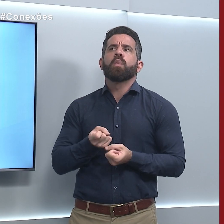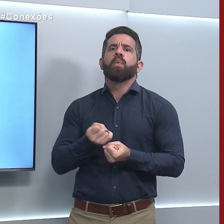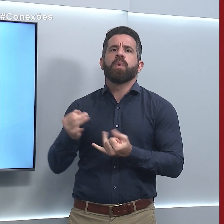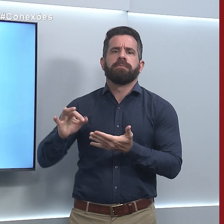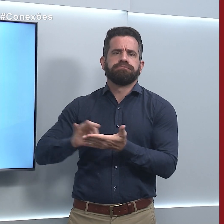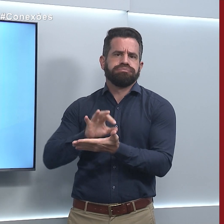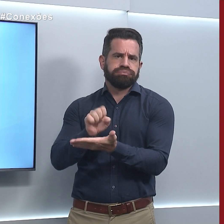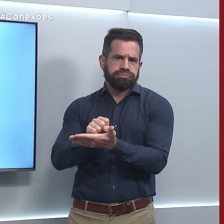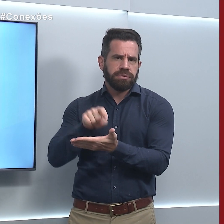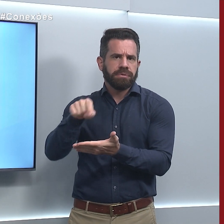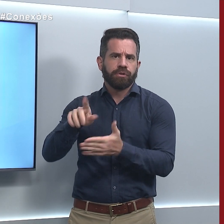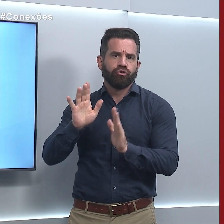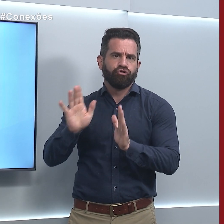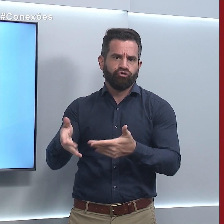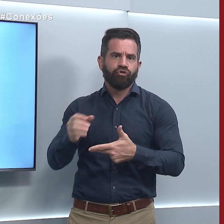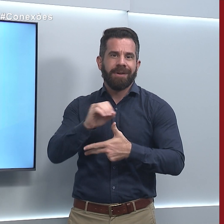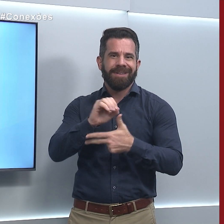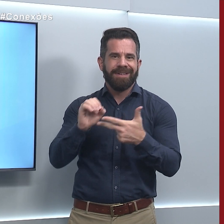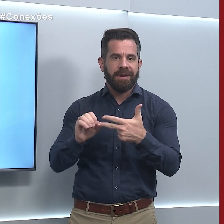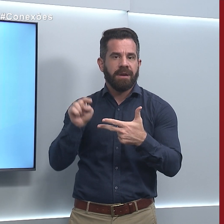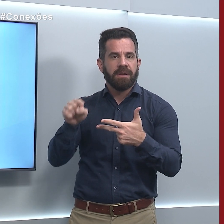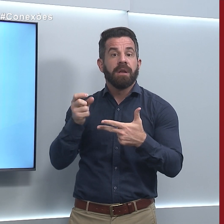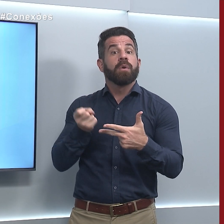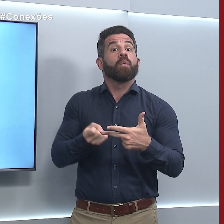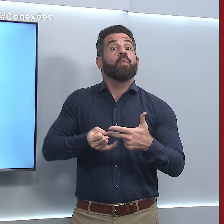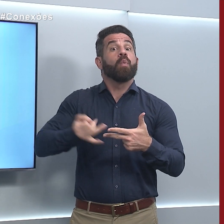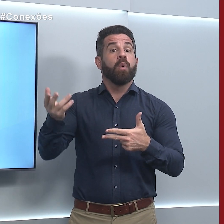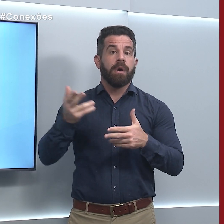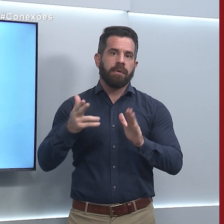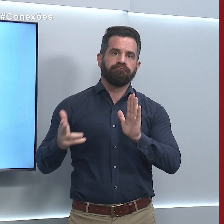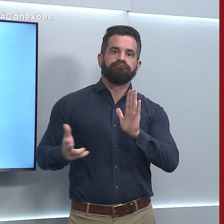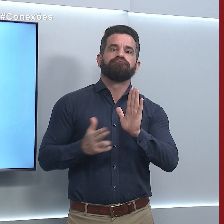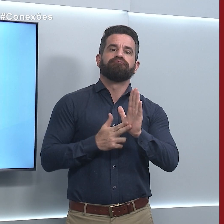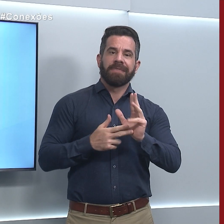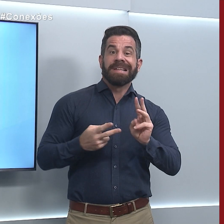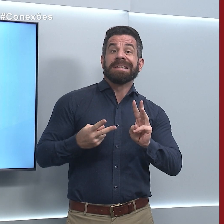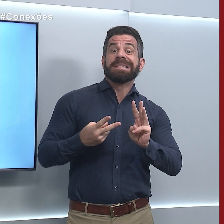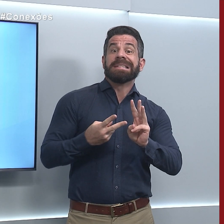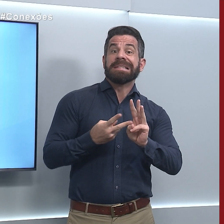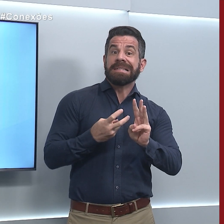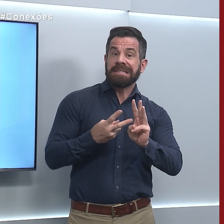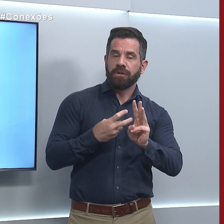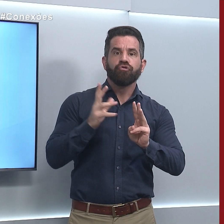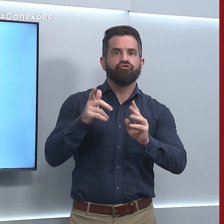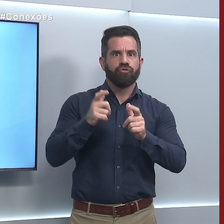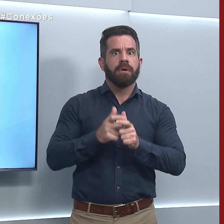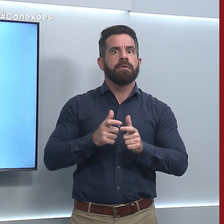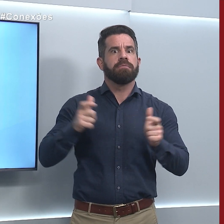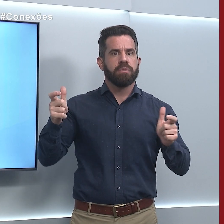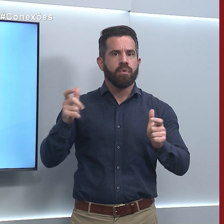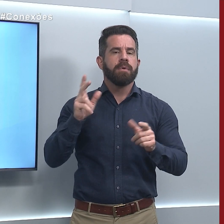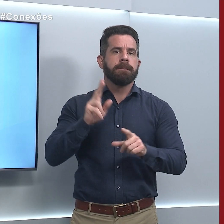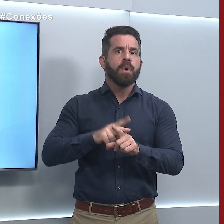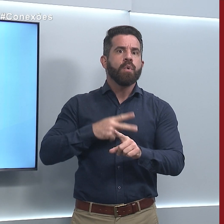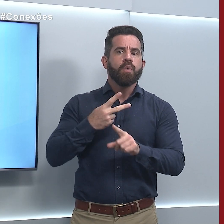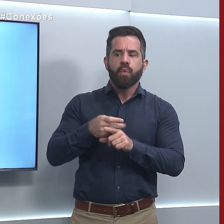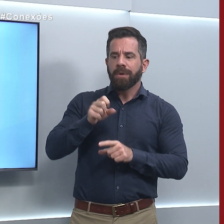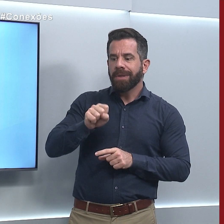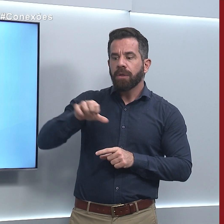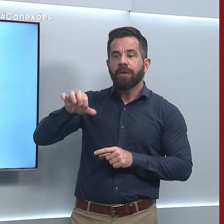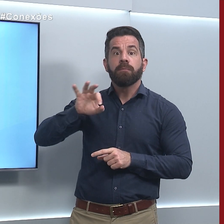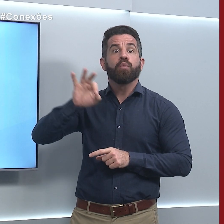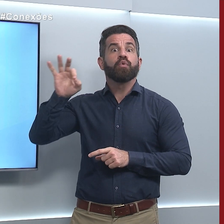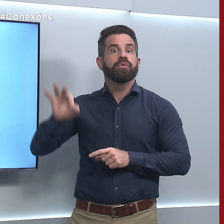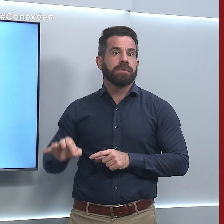no Exame Nacional do Ensino Médio deste ano, que se autodeclaram indígenas, cresceu 89%